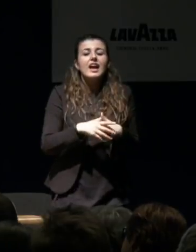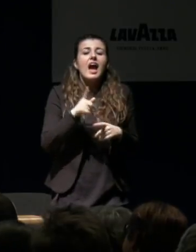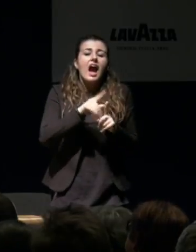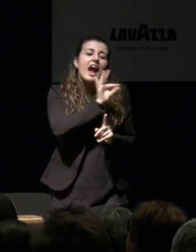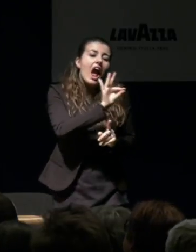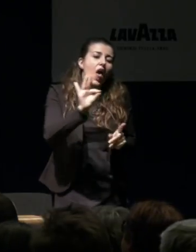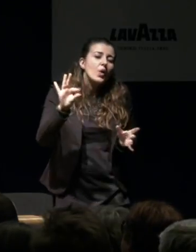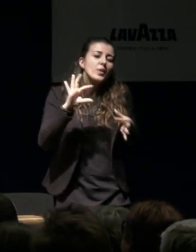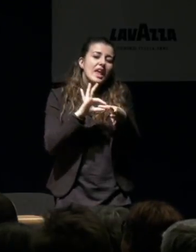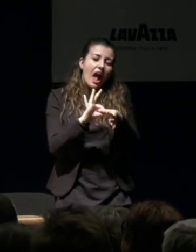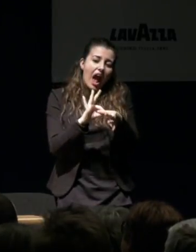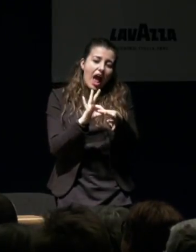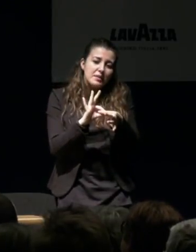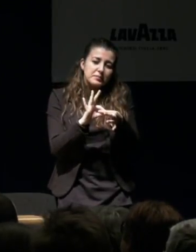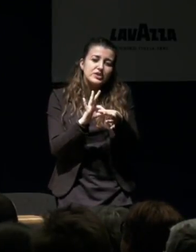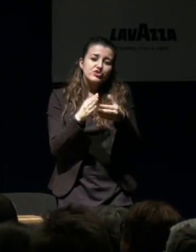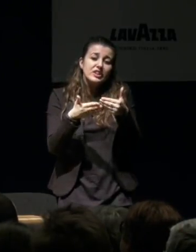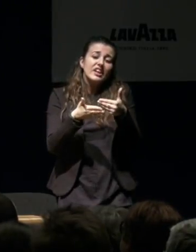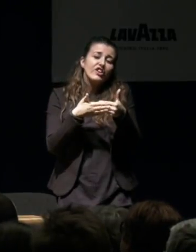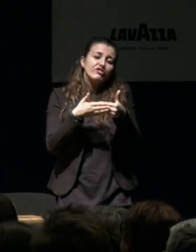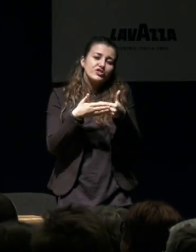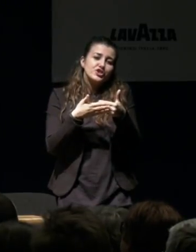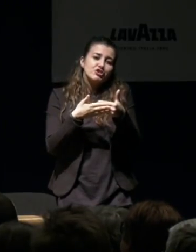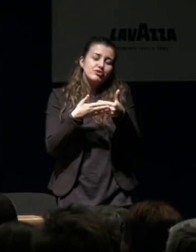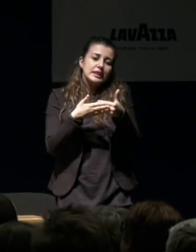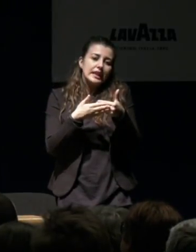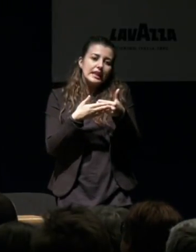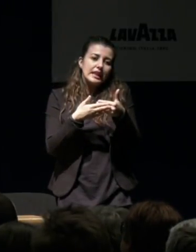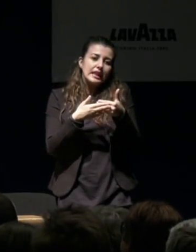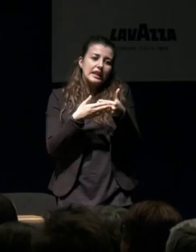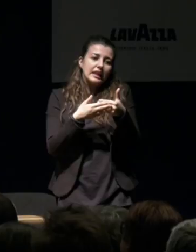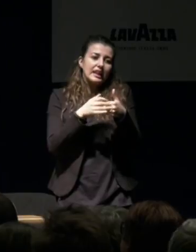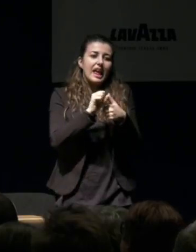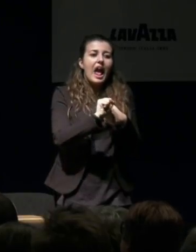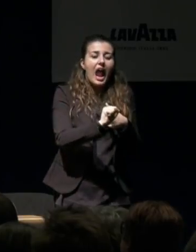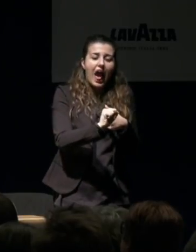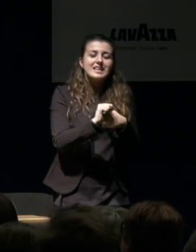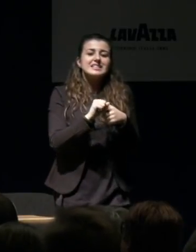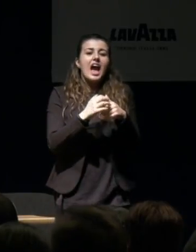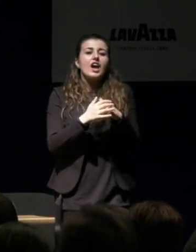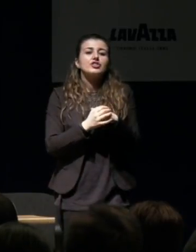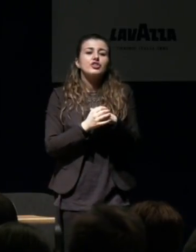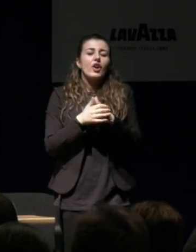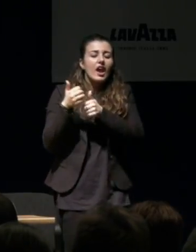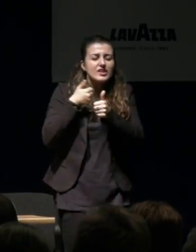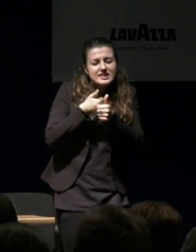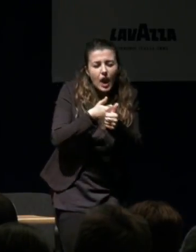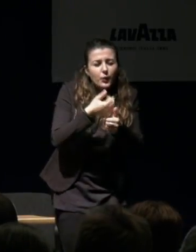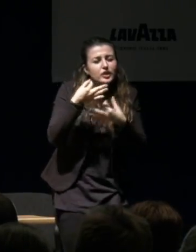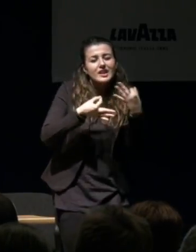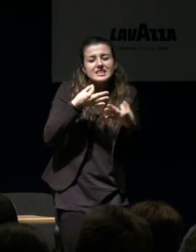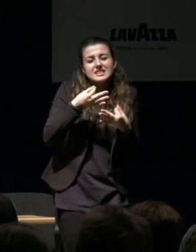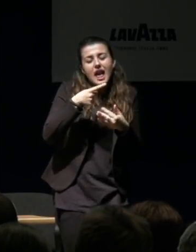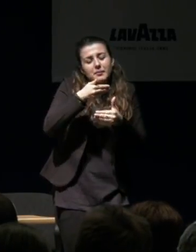di amici che sono stati vicini a vario titolo ad alessandro e l'hanno seguito nelle varie fasi